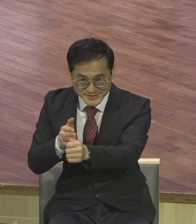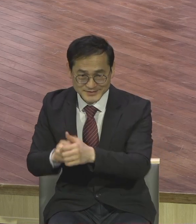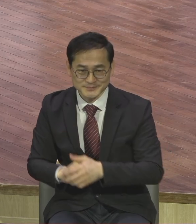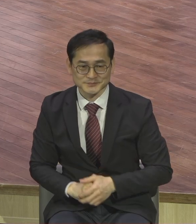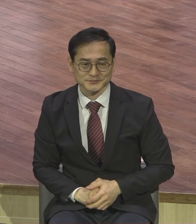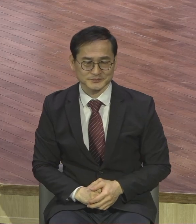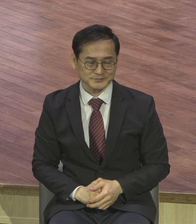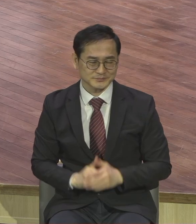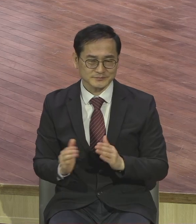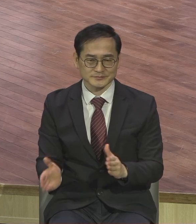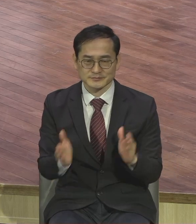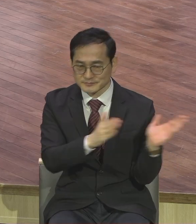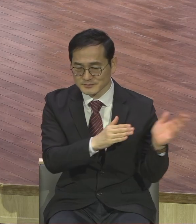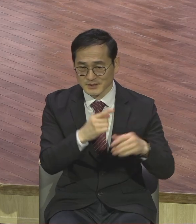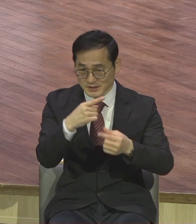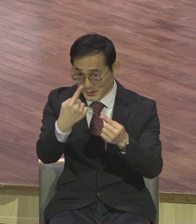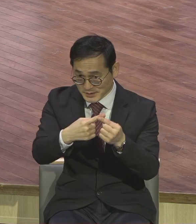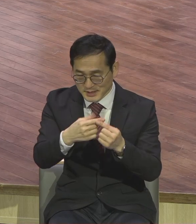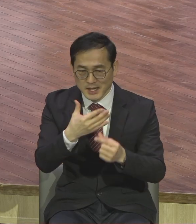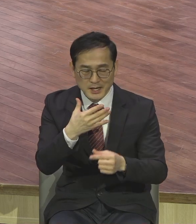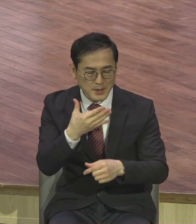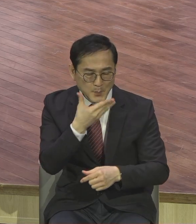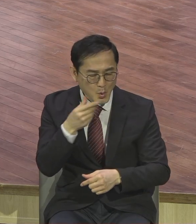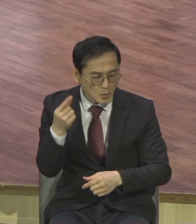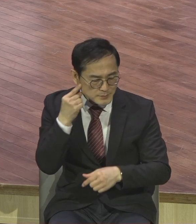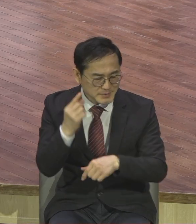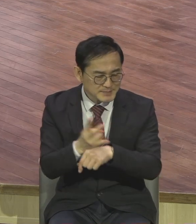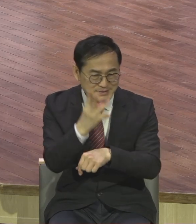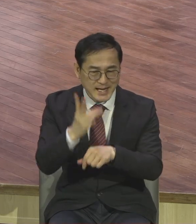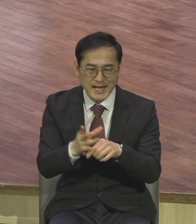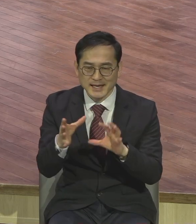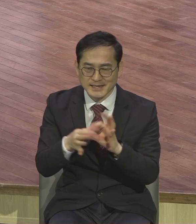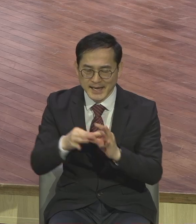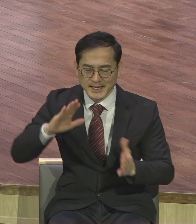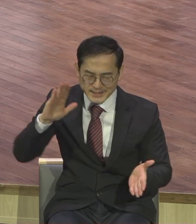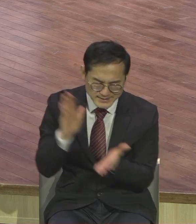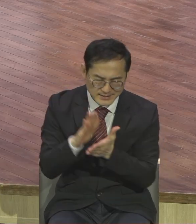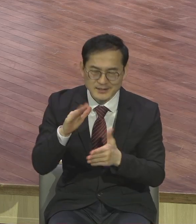24의 여정입니다. 열정입니다. 열정. 8절 봅니다.